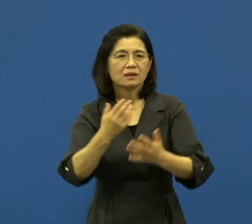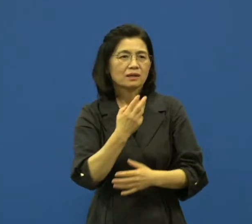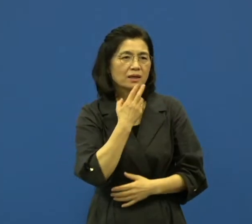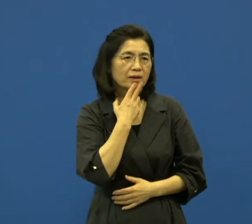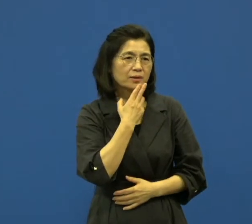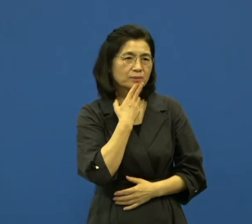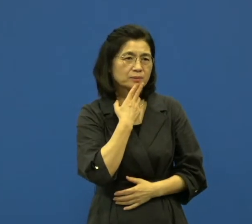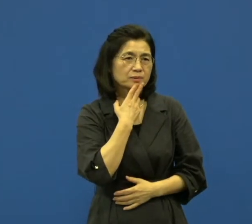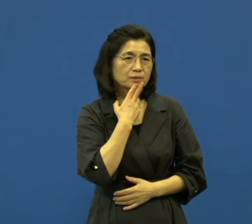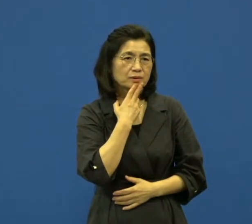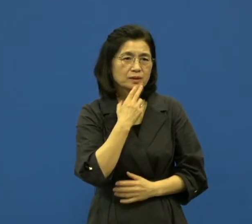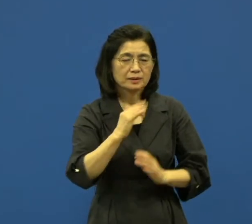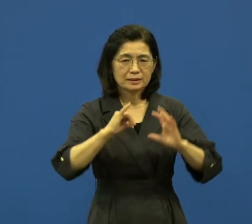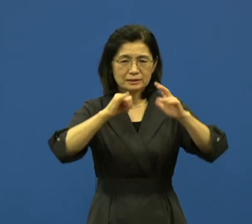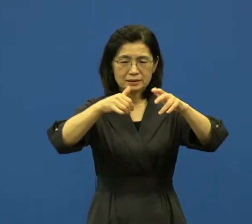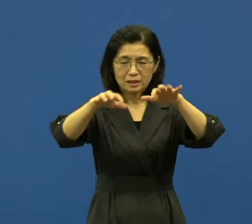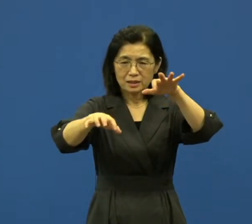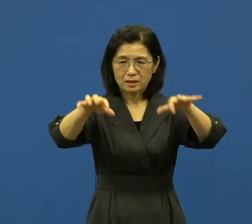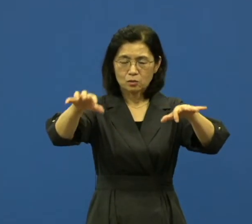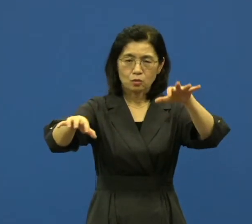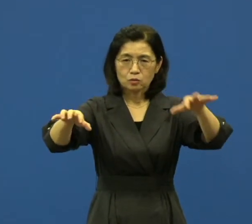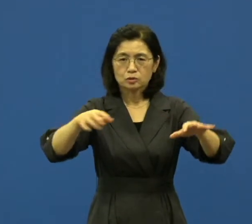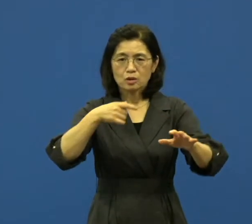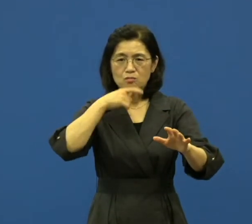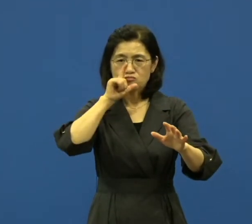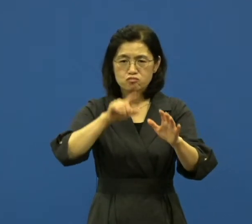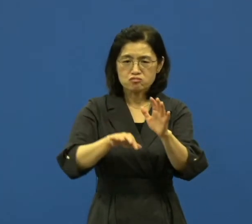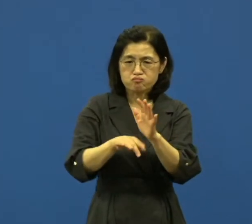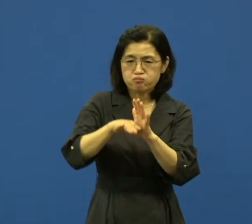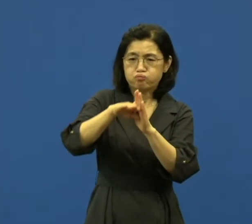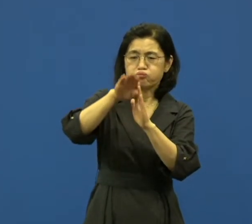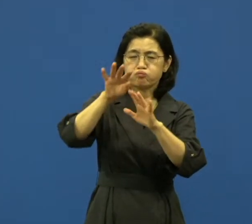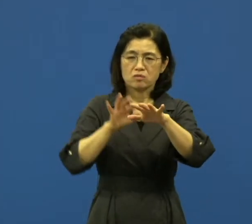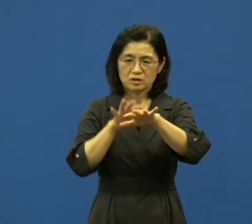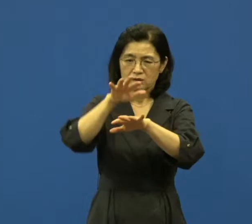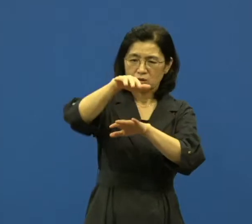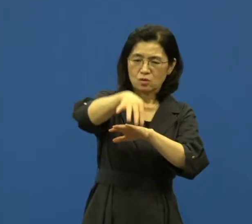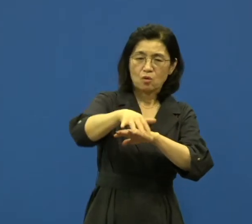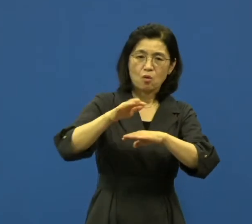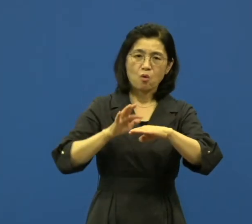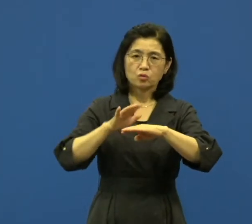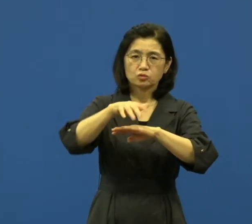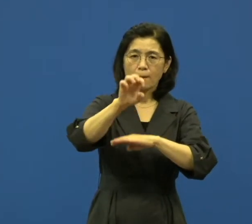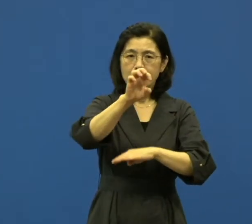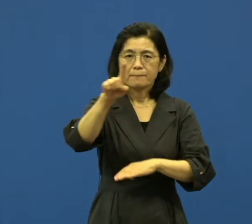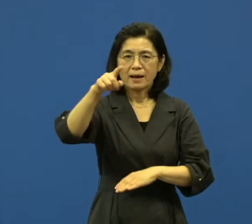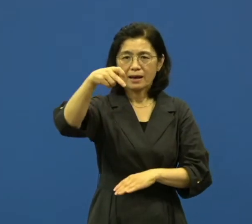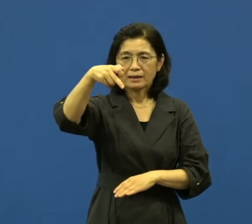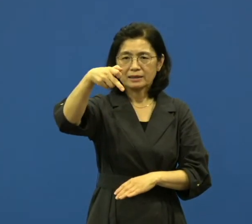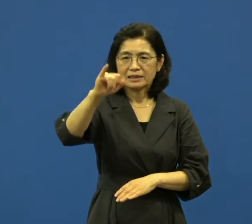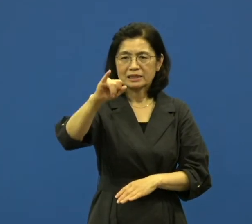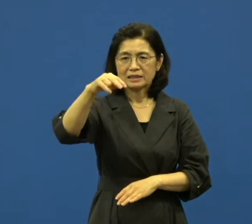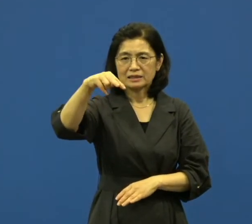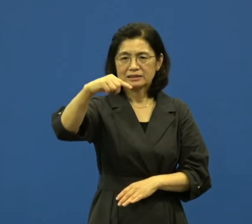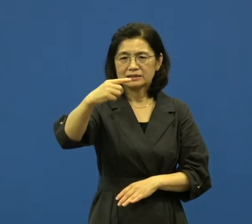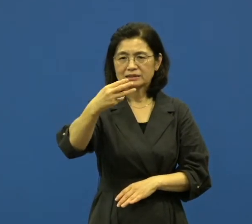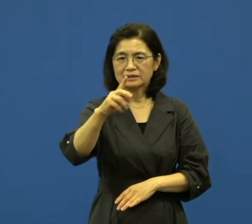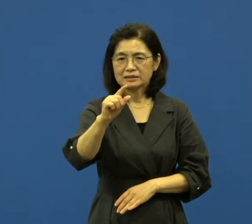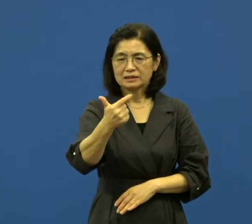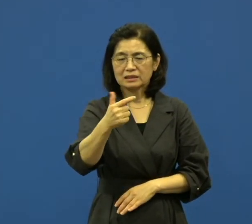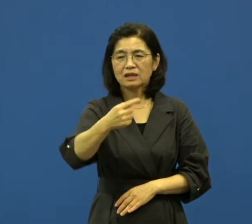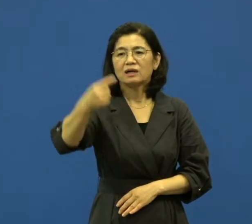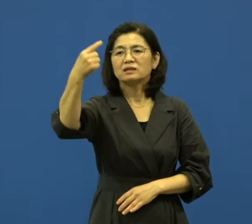지금 세계 곳곳에서 물난리들이 막 나잖아요. 파키스탄인가요? 그냥 갑자기 그냥 1000명 이상이 그냥 물로